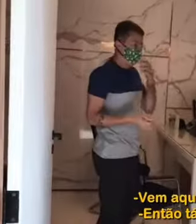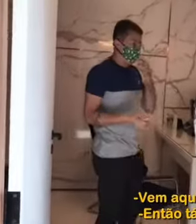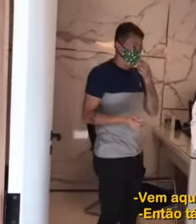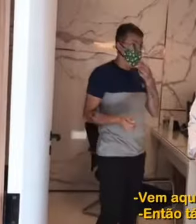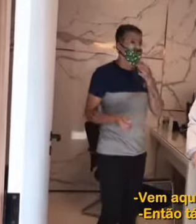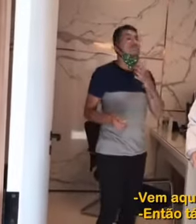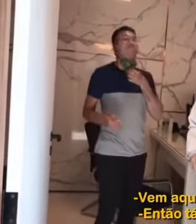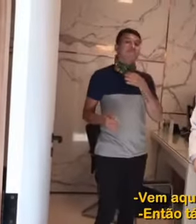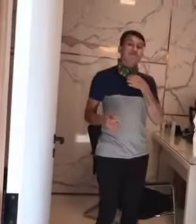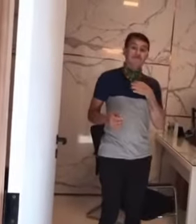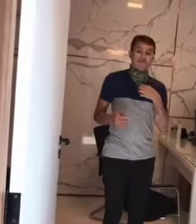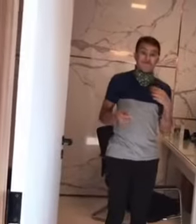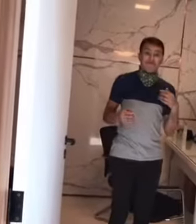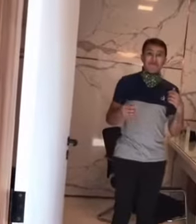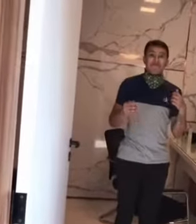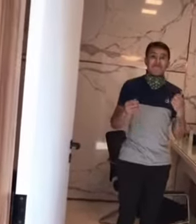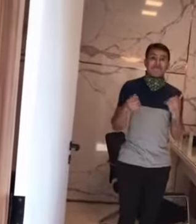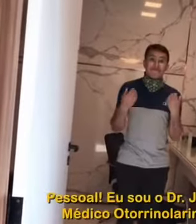lá.